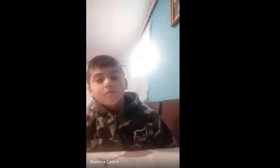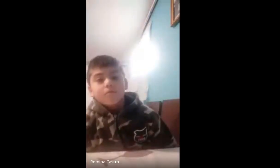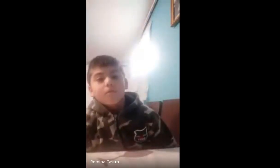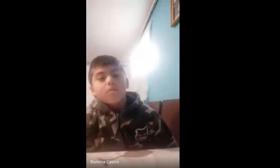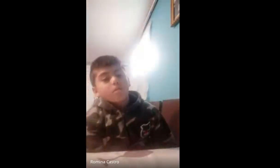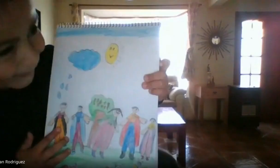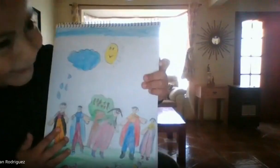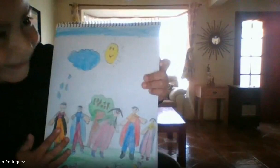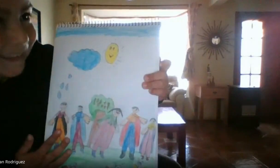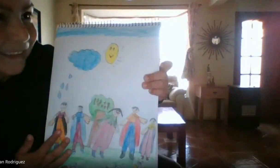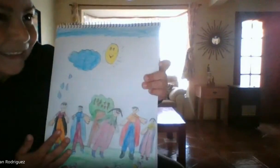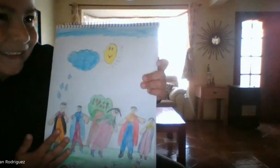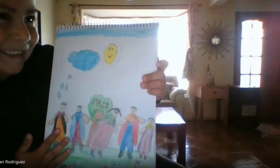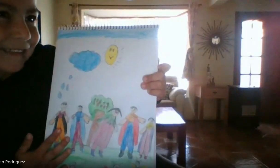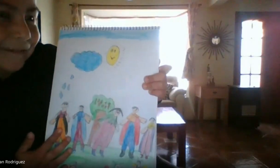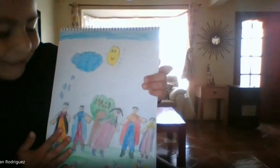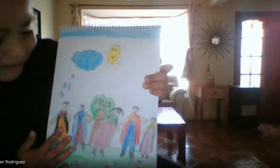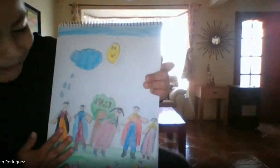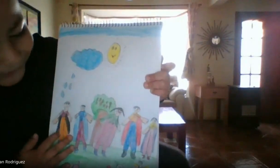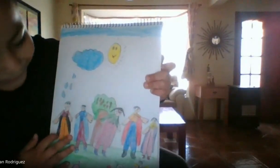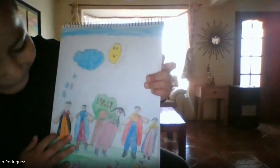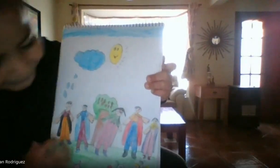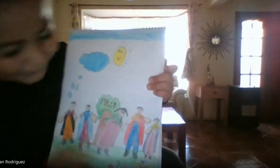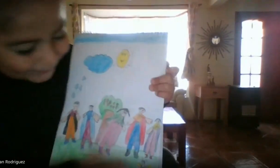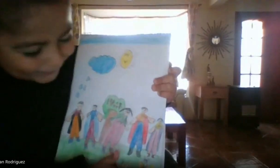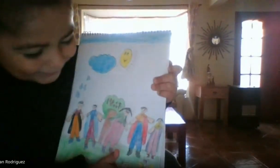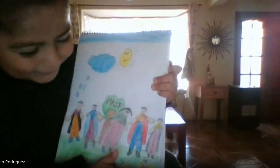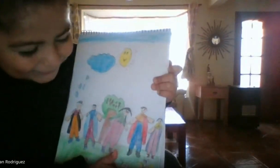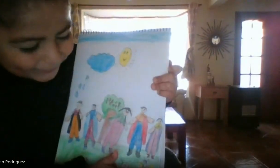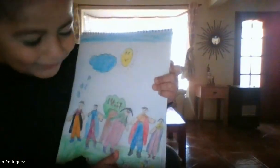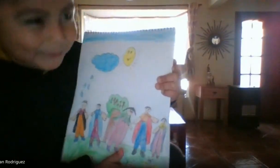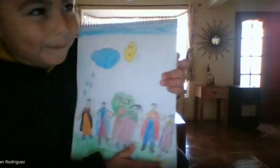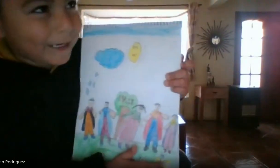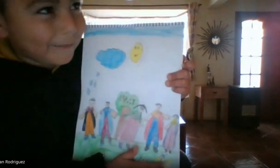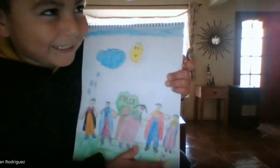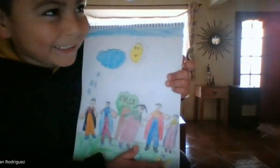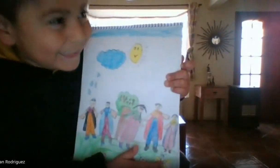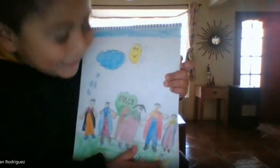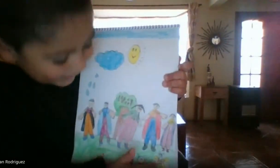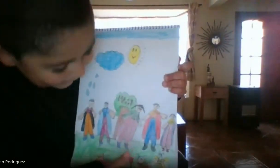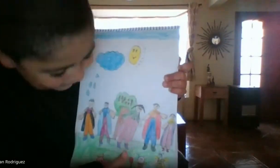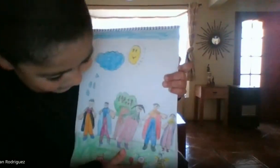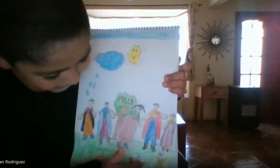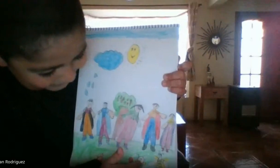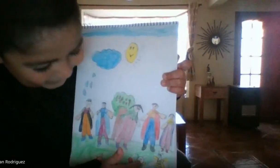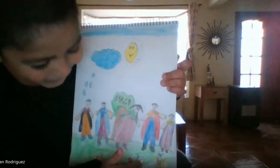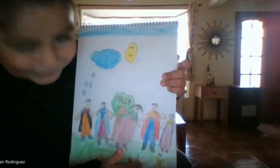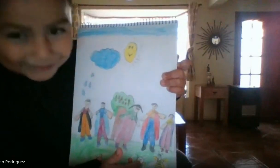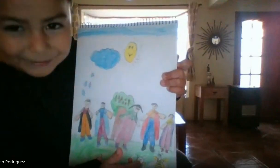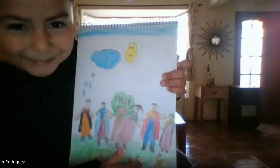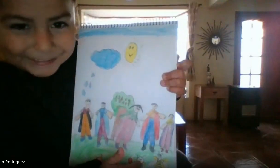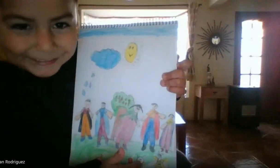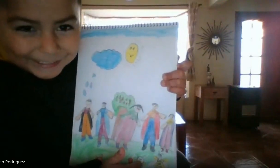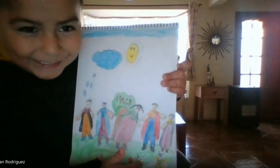y este es Vicente, y este es super abejita, esta es otra abejita